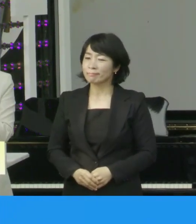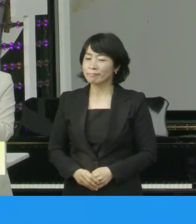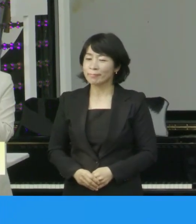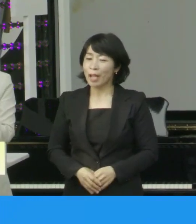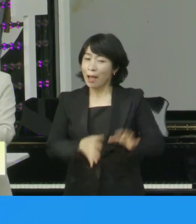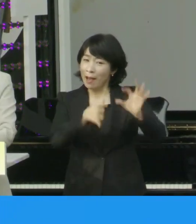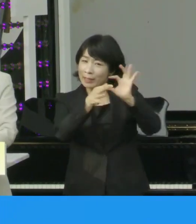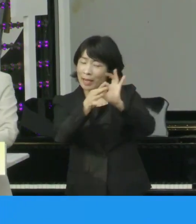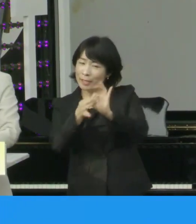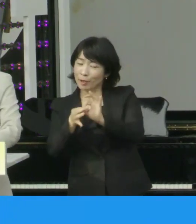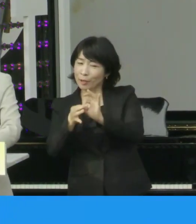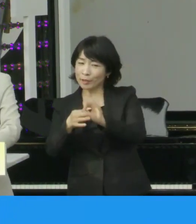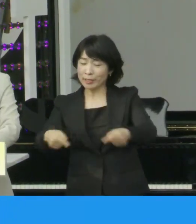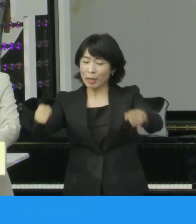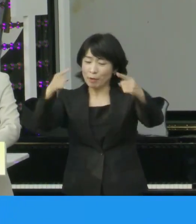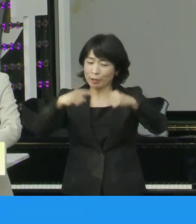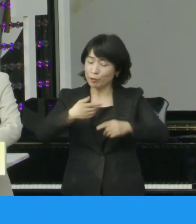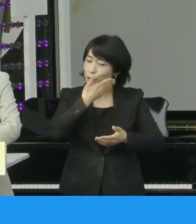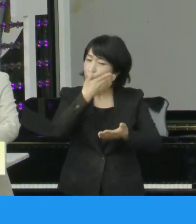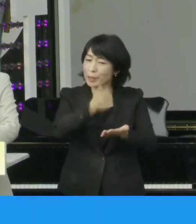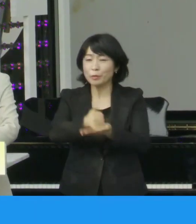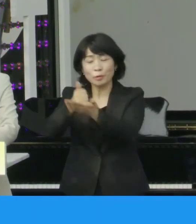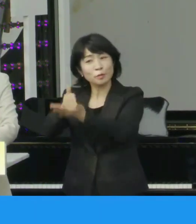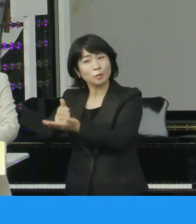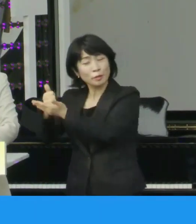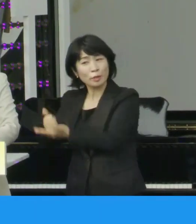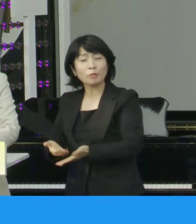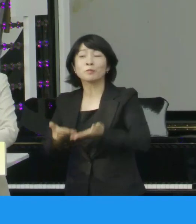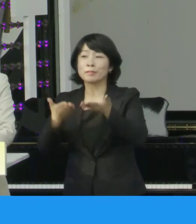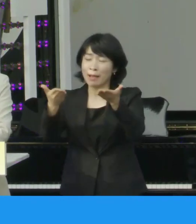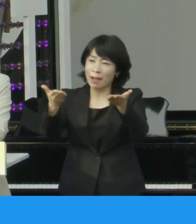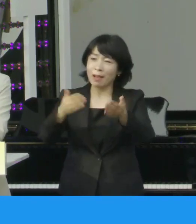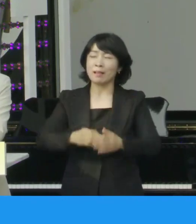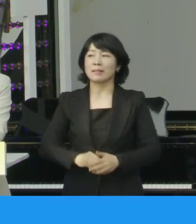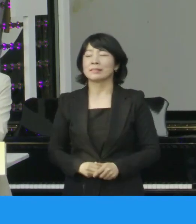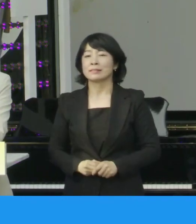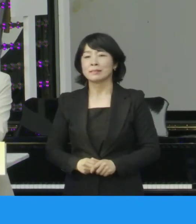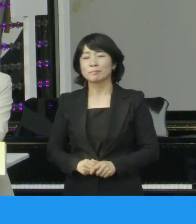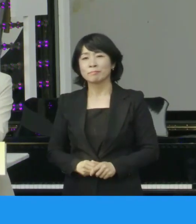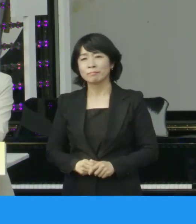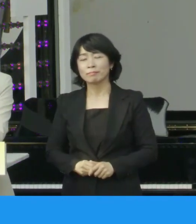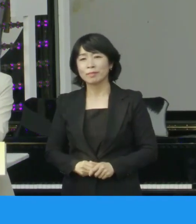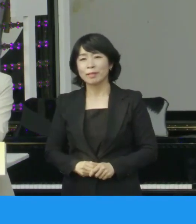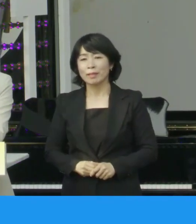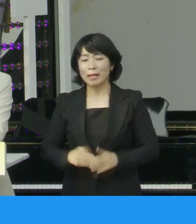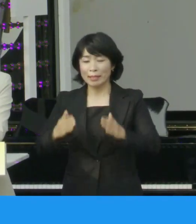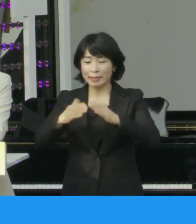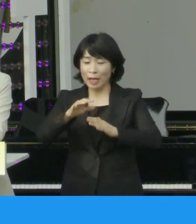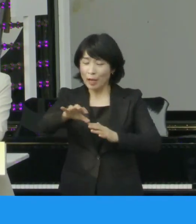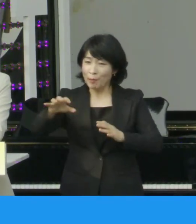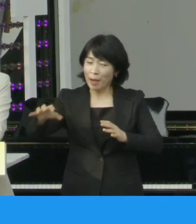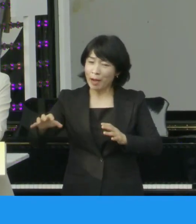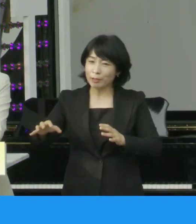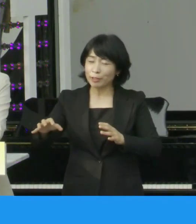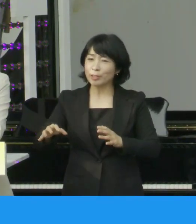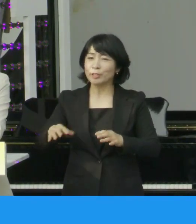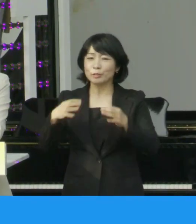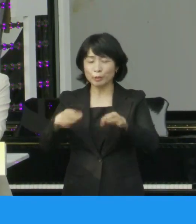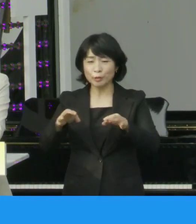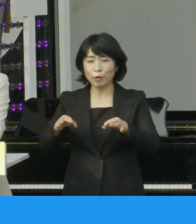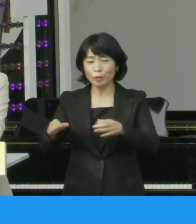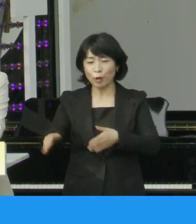네, 계속해서 참석해주신 내빈 여러분들을 다 함께 소개해드리겠습니다. 새마을문구